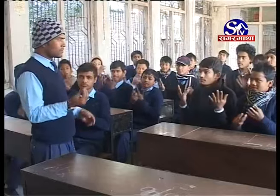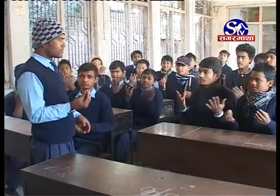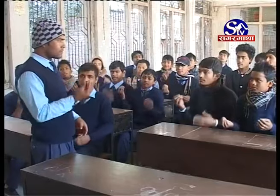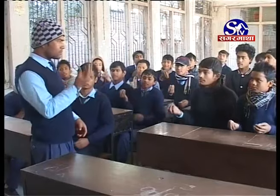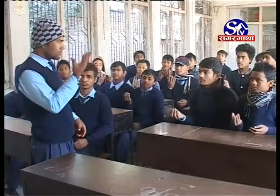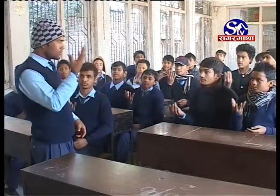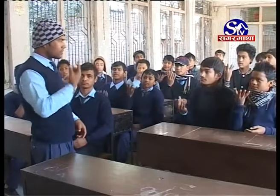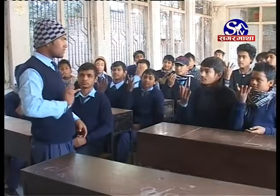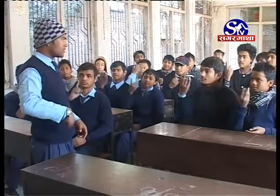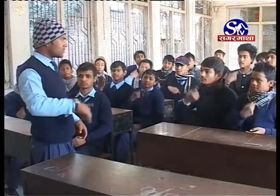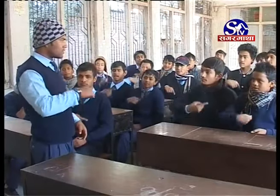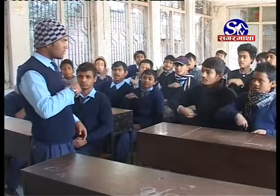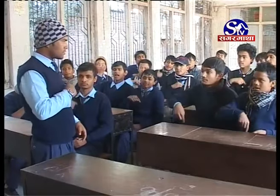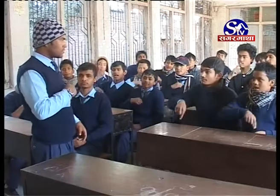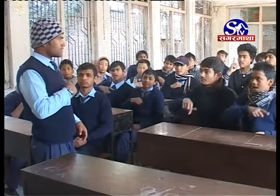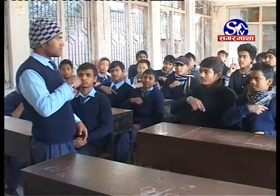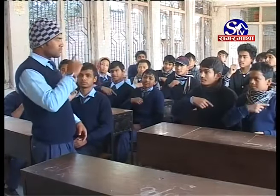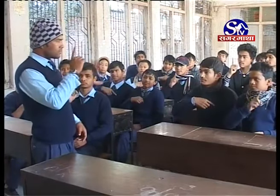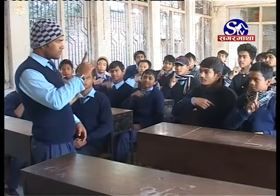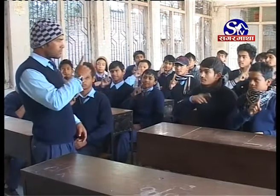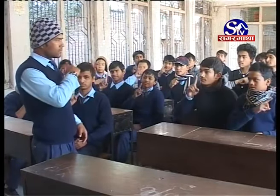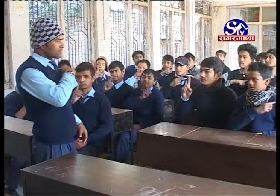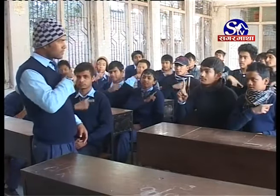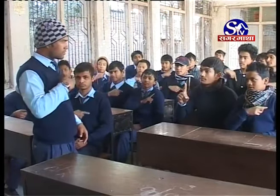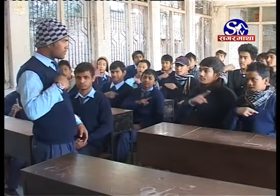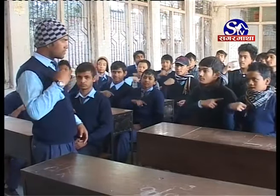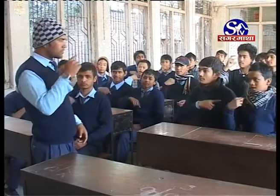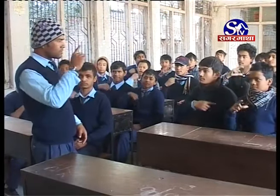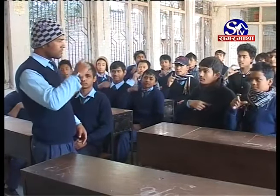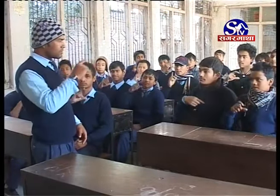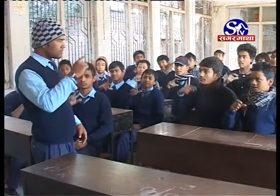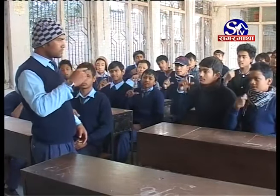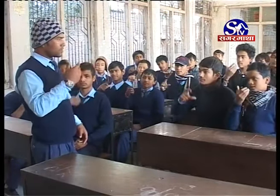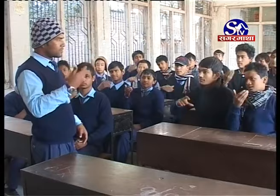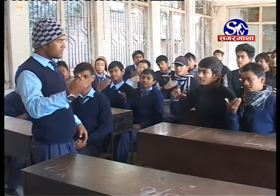सयौं थुङ्गा फुलका हामी एउटै माला नेपाली,